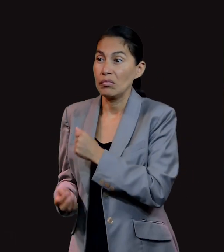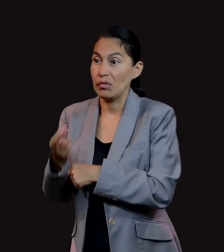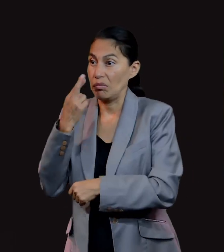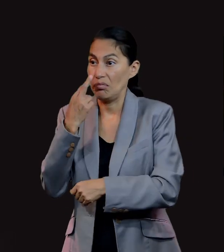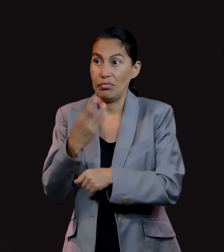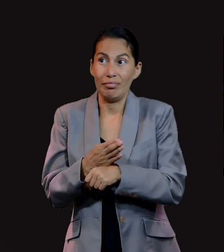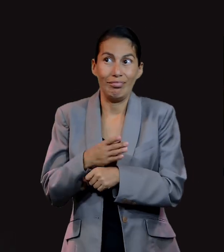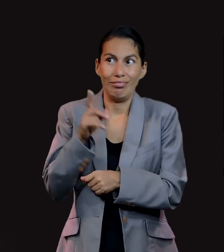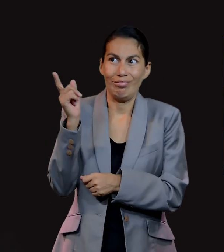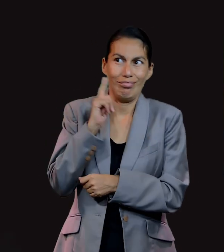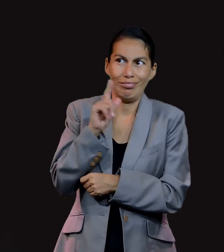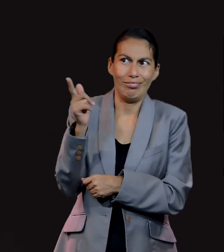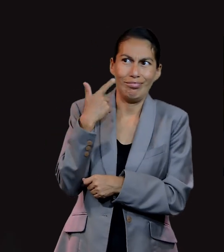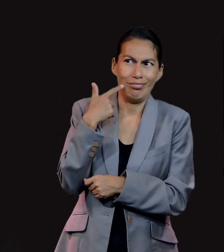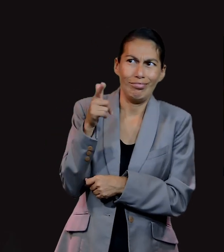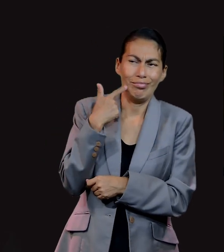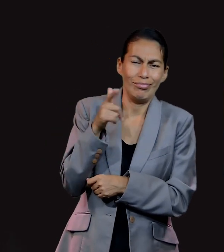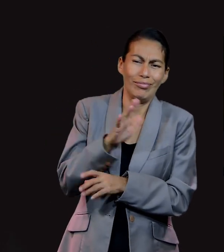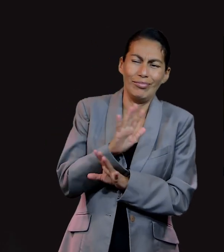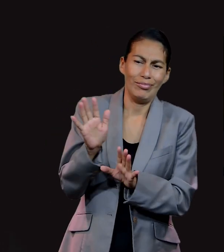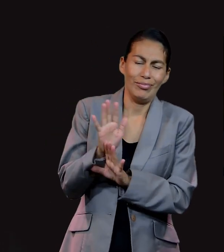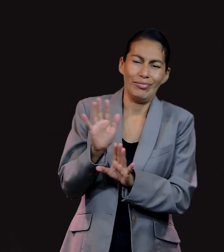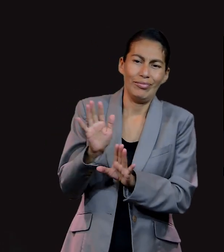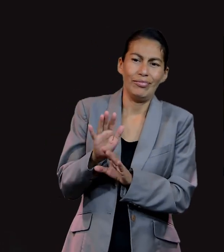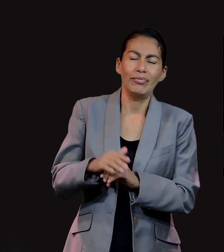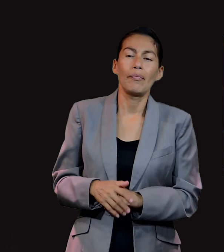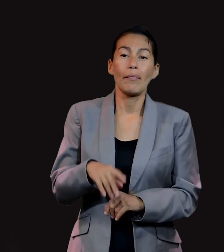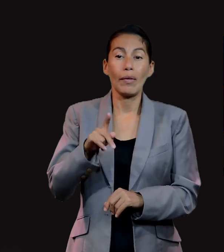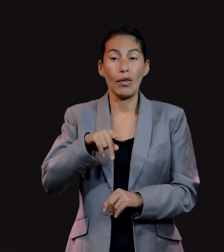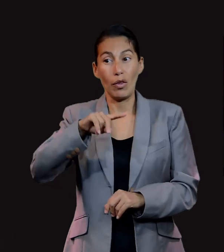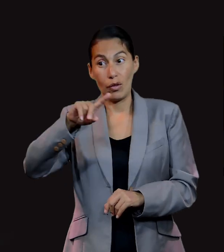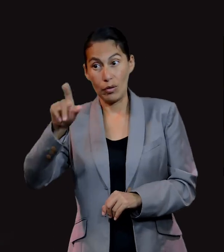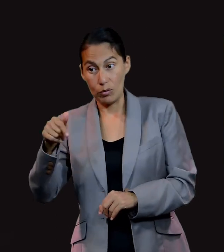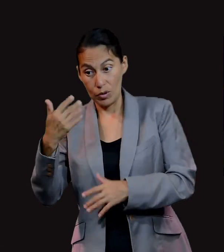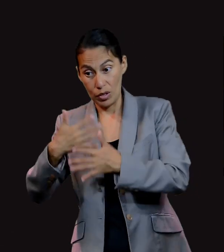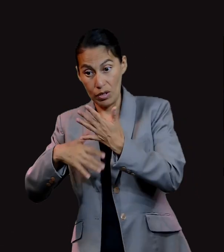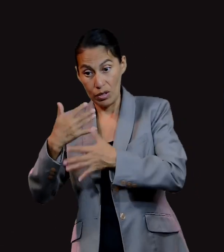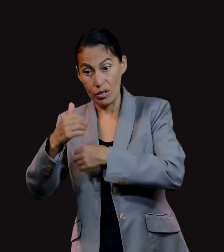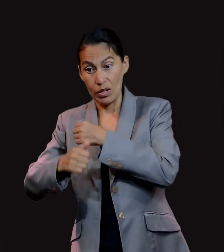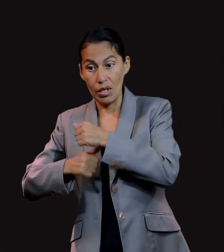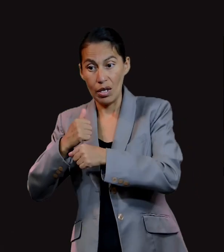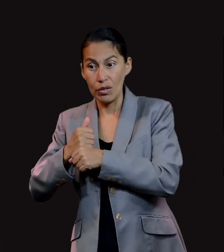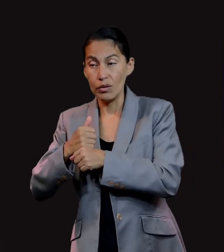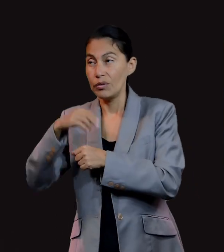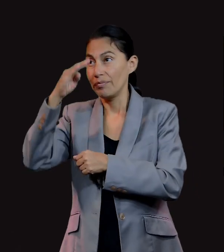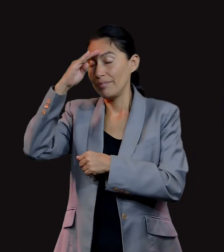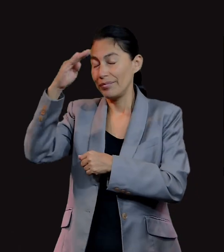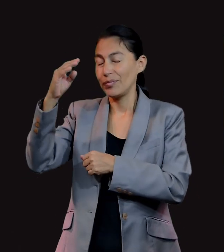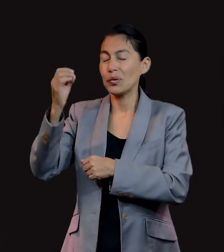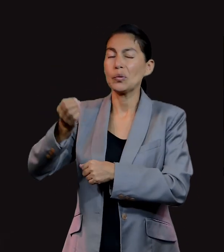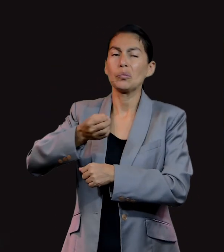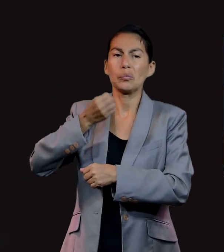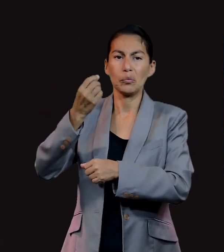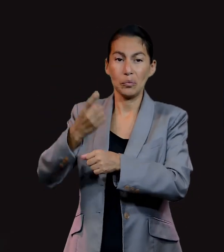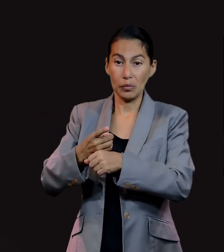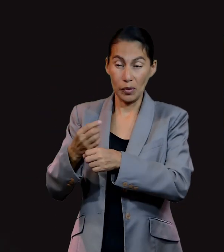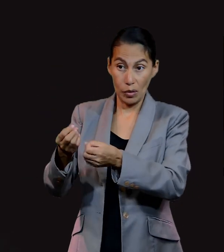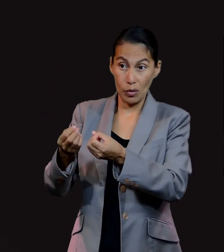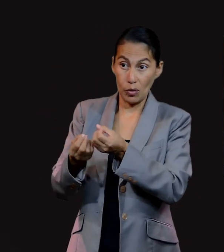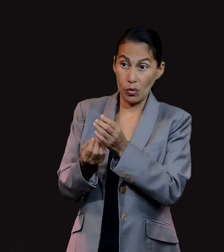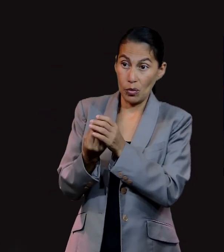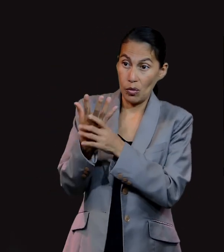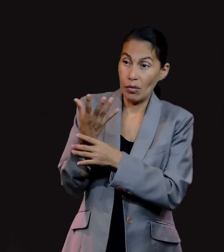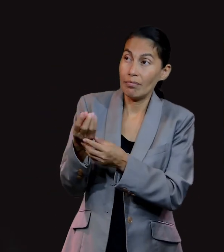evadiendo esa responsabilidad pero a los 15 años nuevamente Dios me dio una nueva